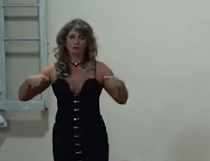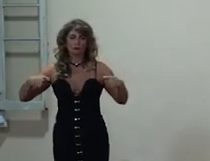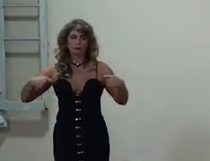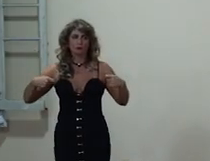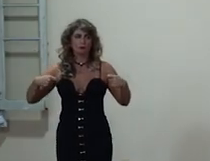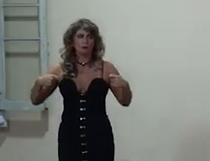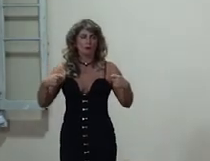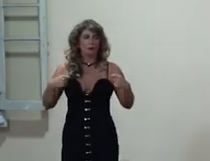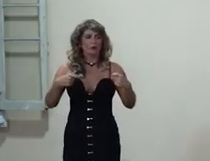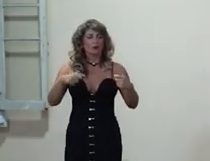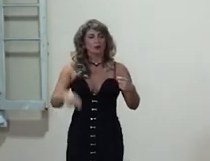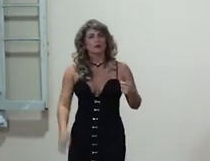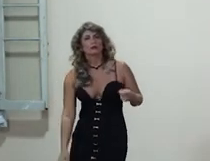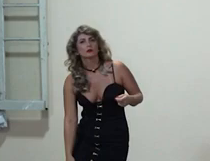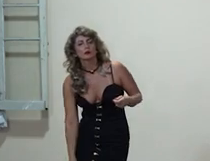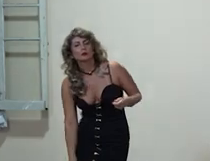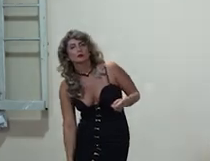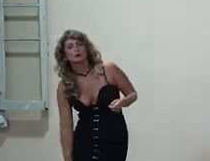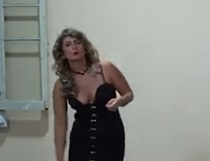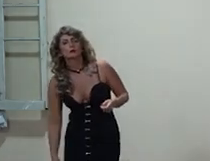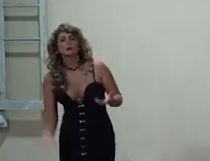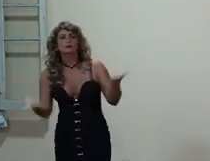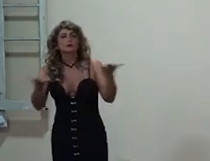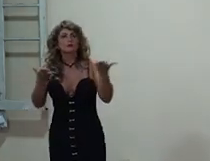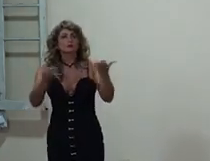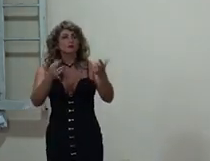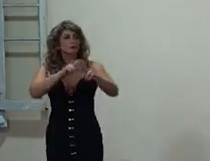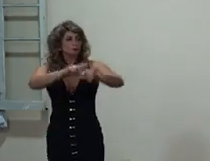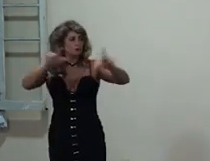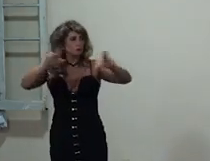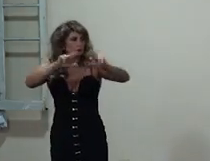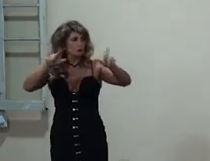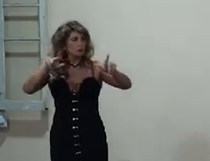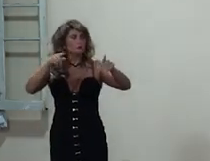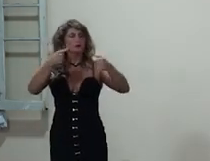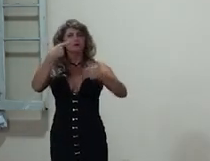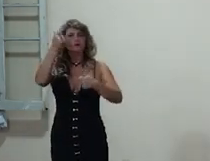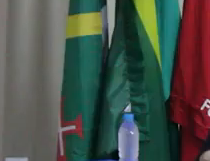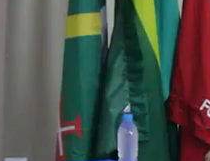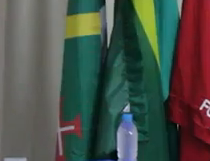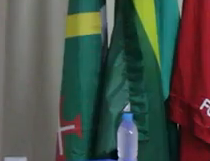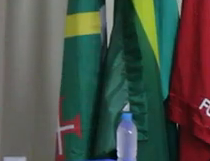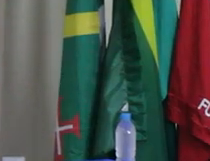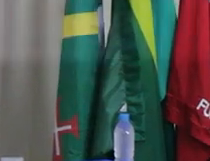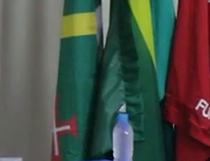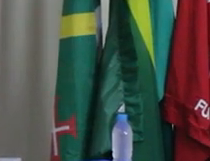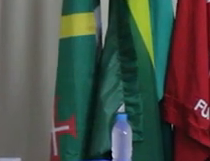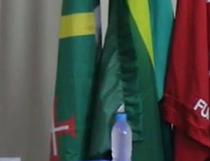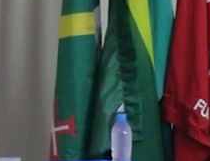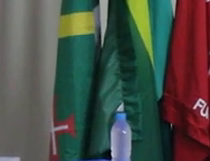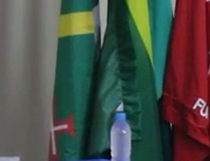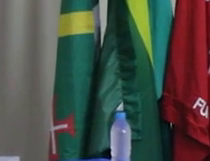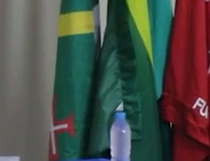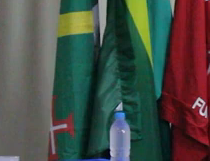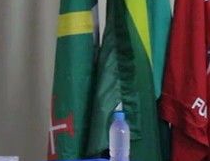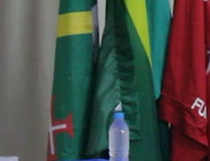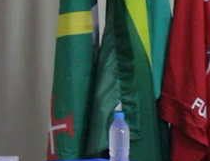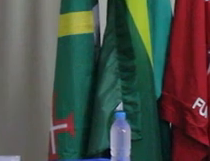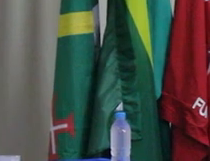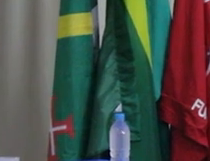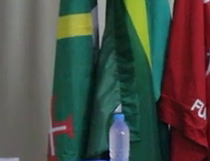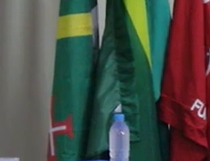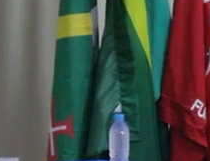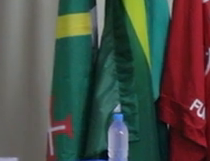E essa diferença, eu quero ver se a gente consegue, a partir daqui, criar